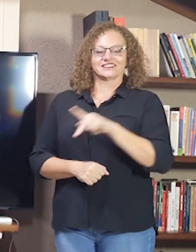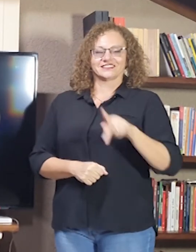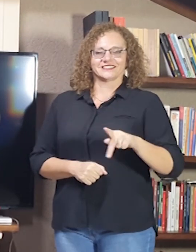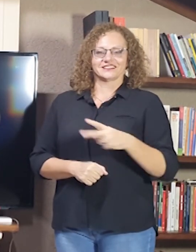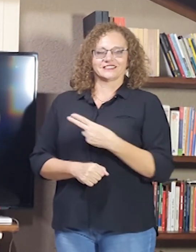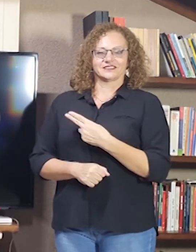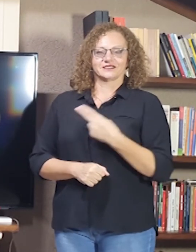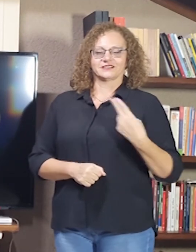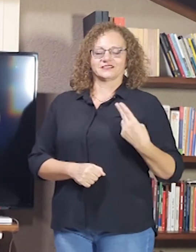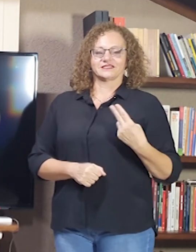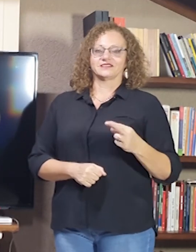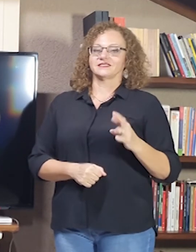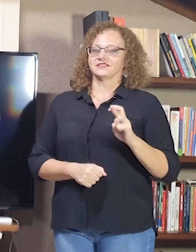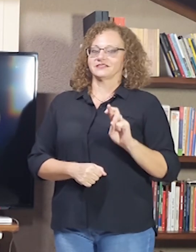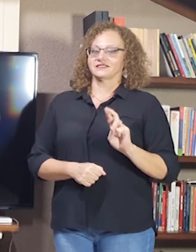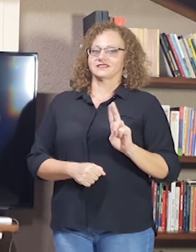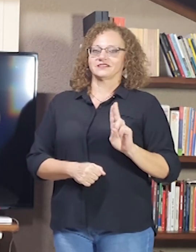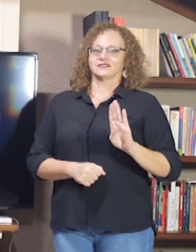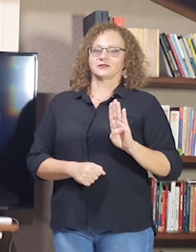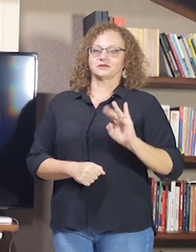sou a professora Rúbia.